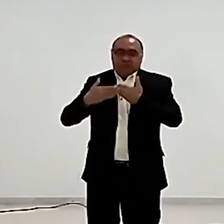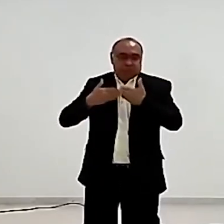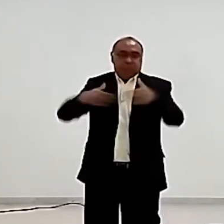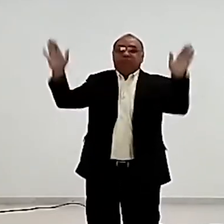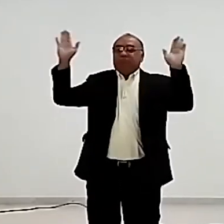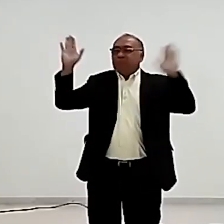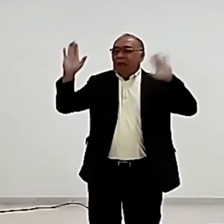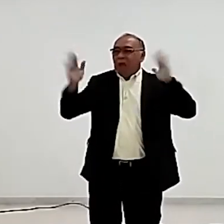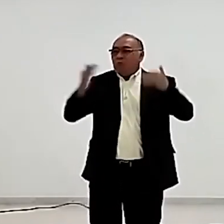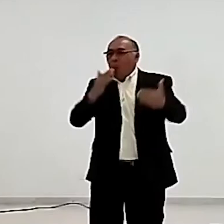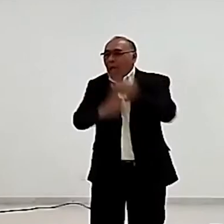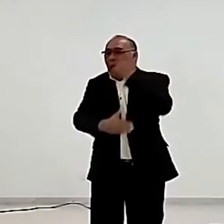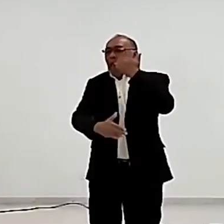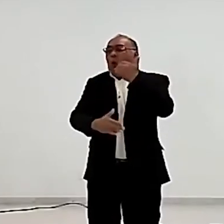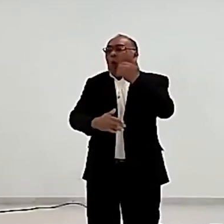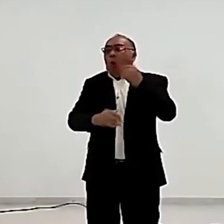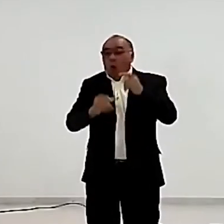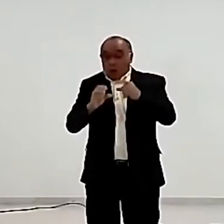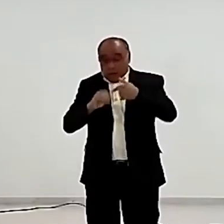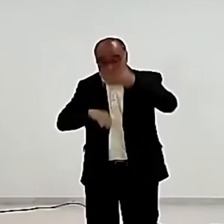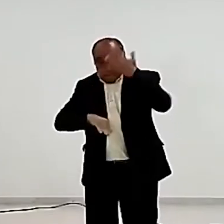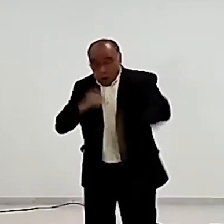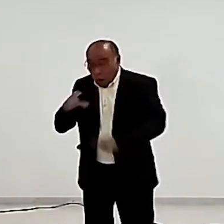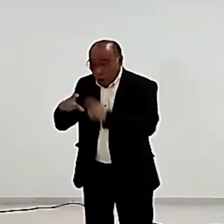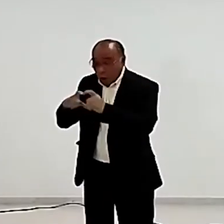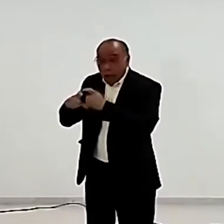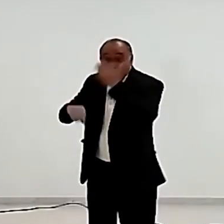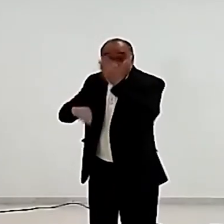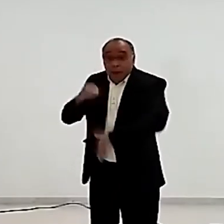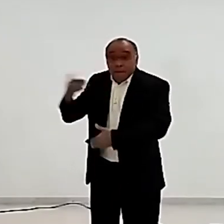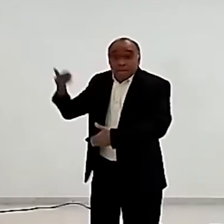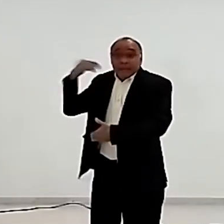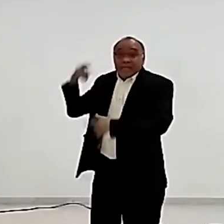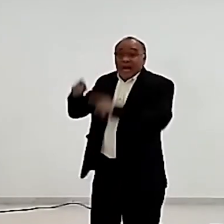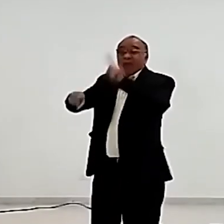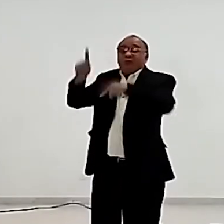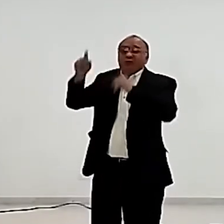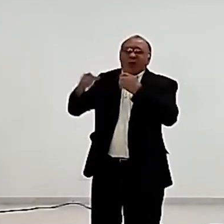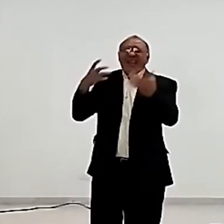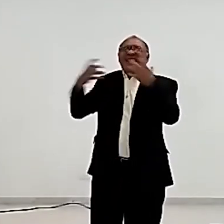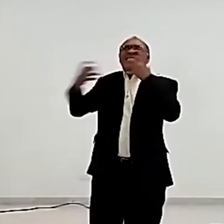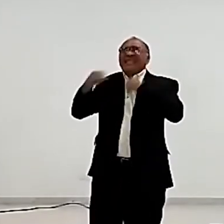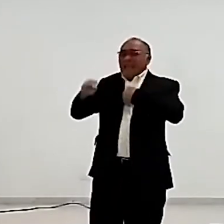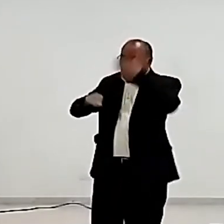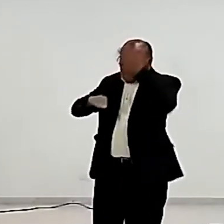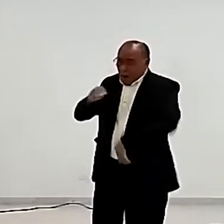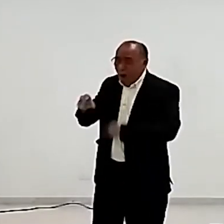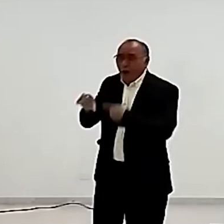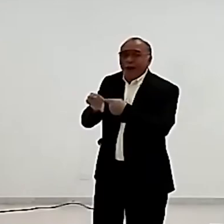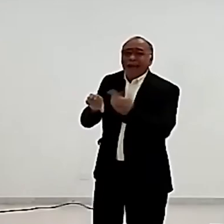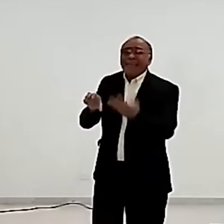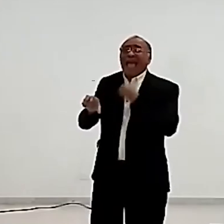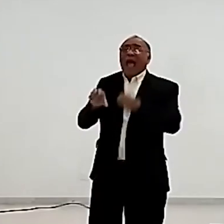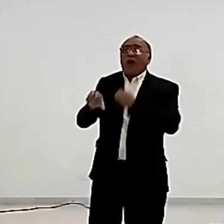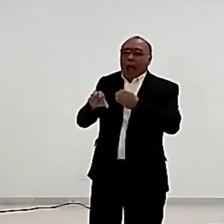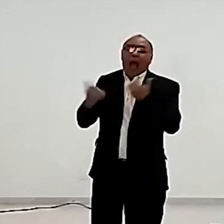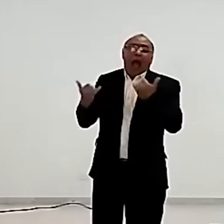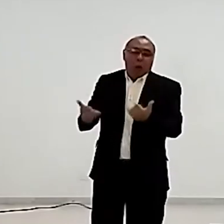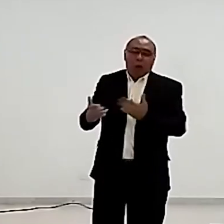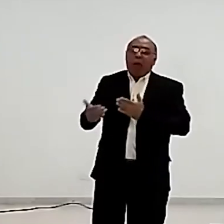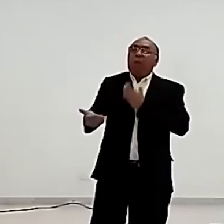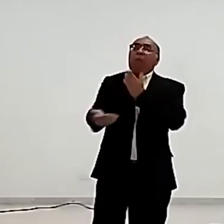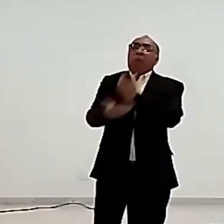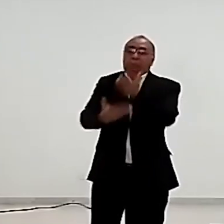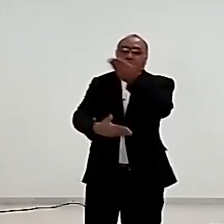ya lo tenemos sean expedidos de entera licencia detrás orden particular que ustedes nos habían mencionado